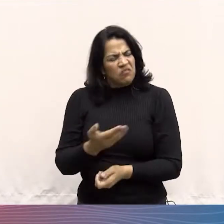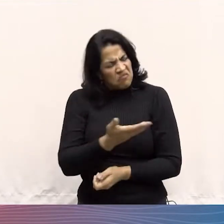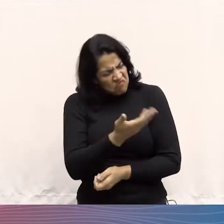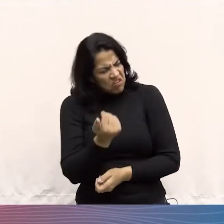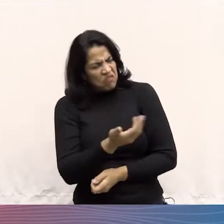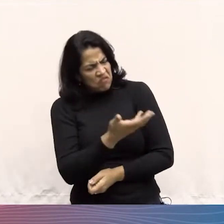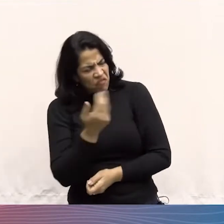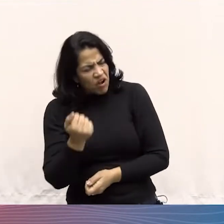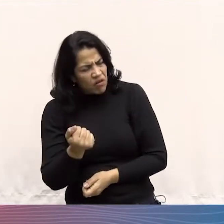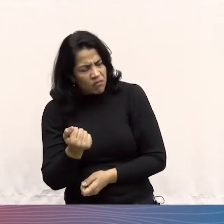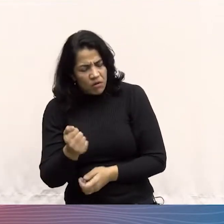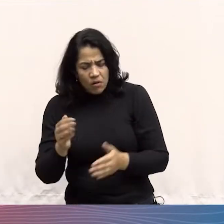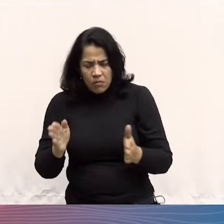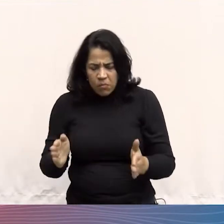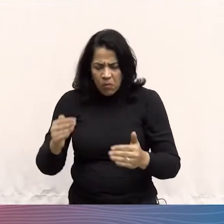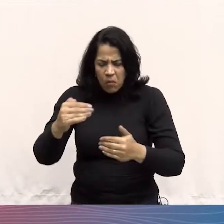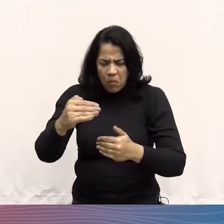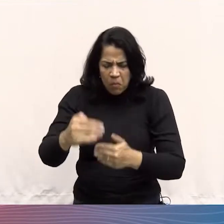façamos tijolos, e